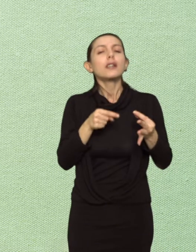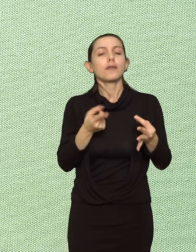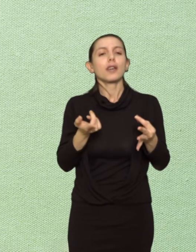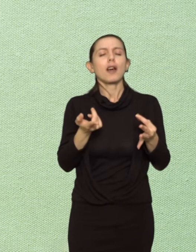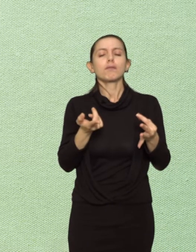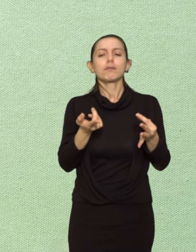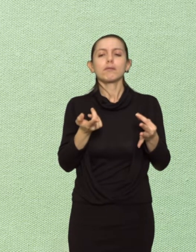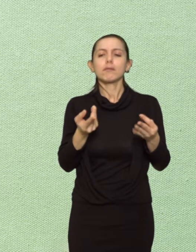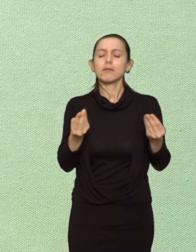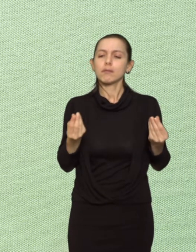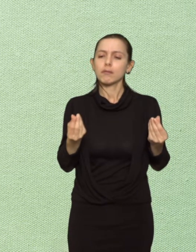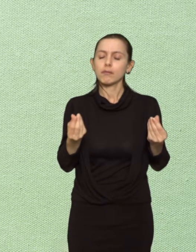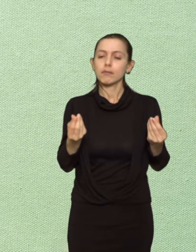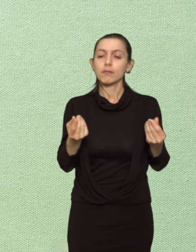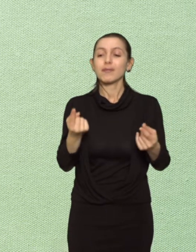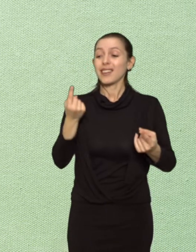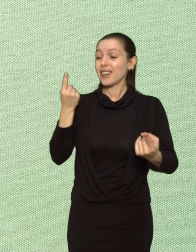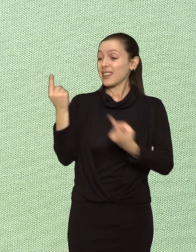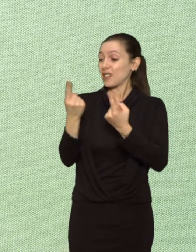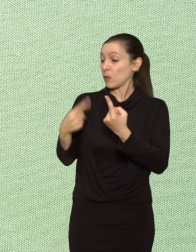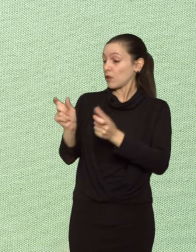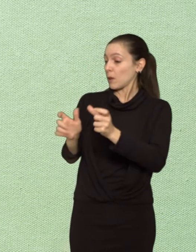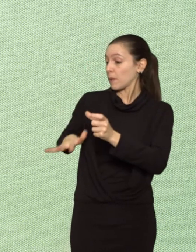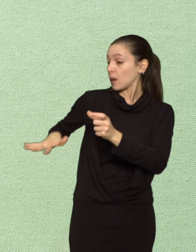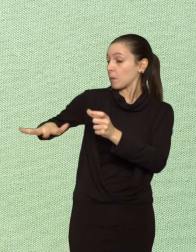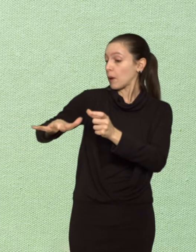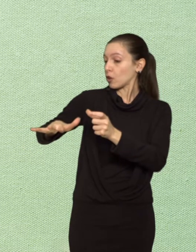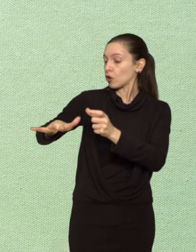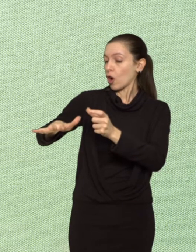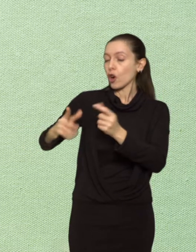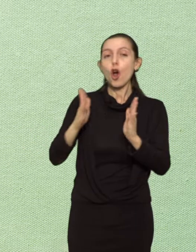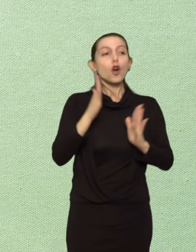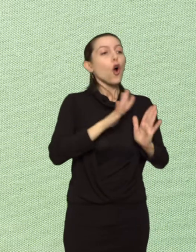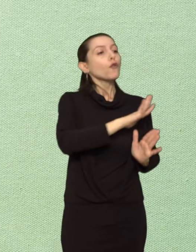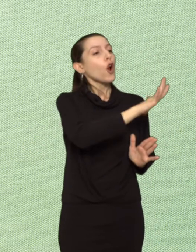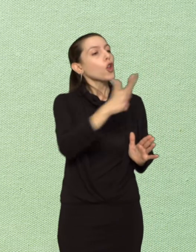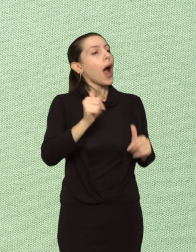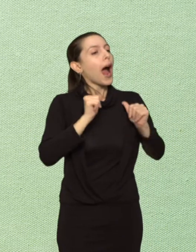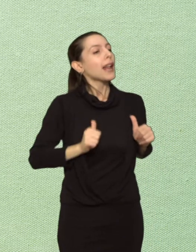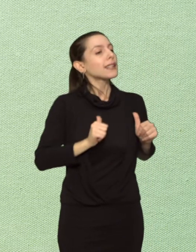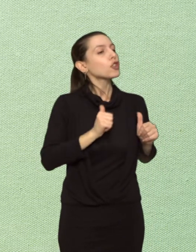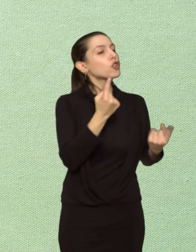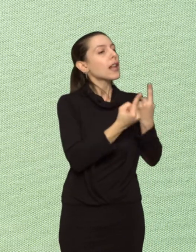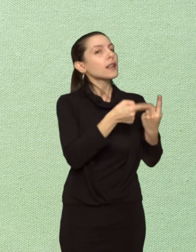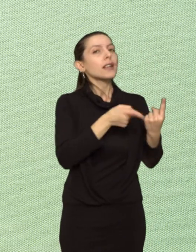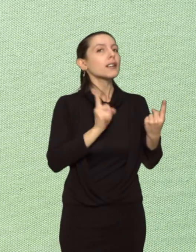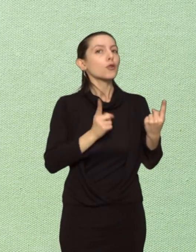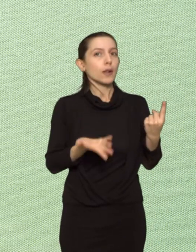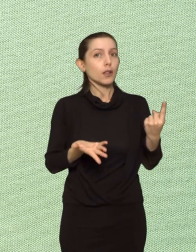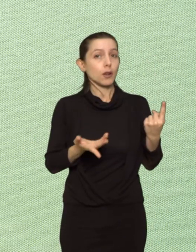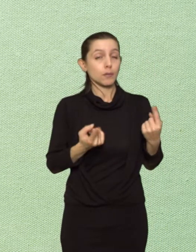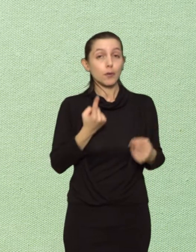tra la condizione di queste persone rispetto alla condizione di altri cittadini. Ogni volta che